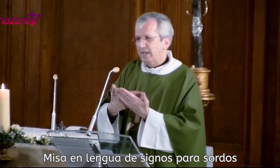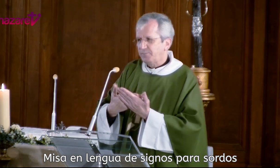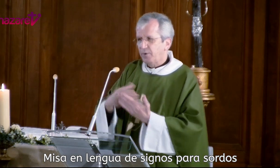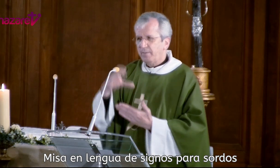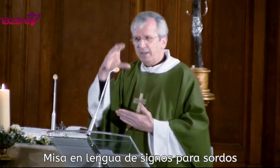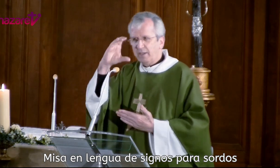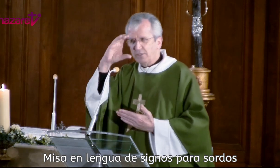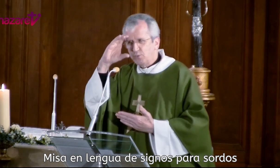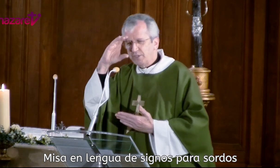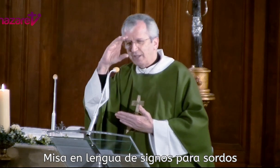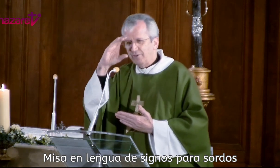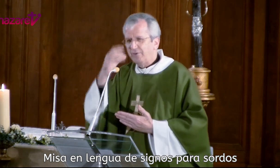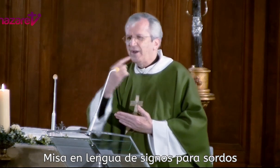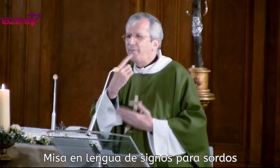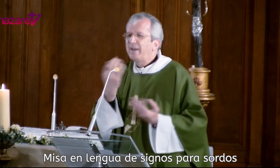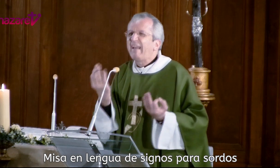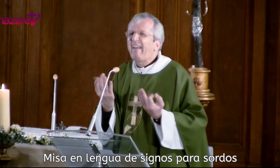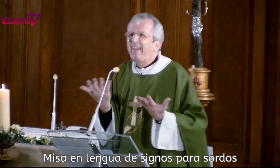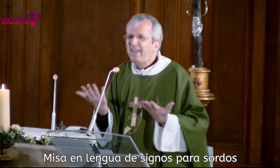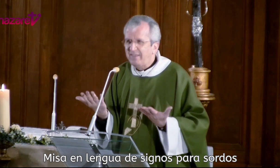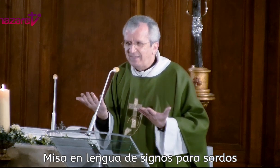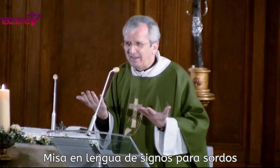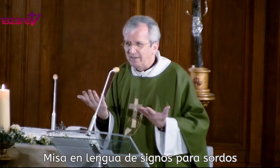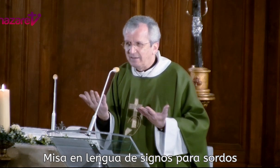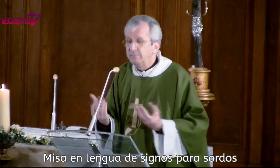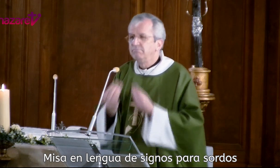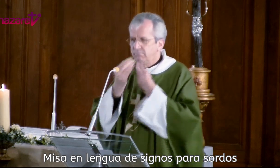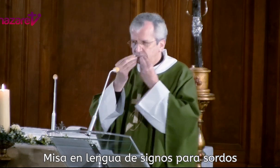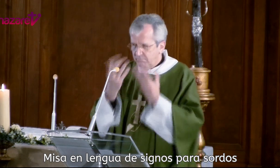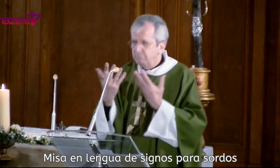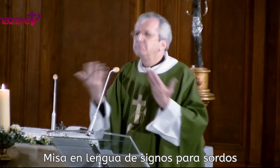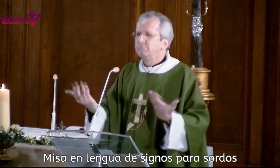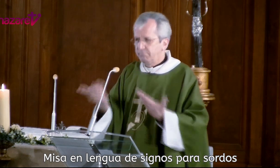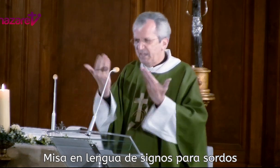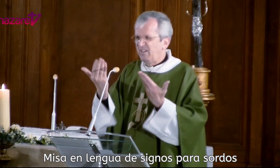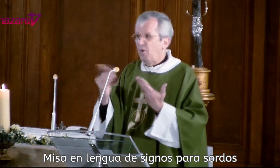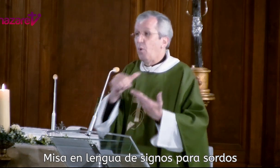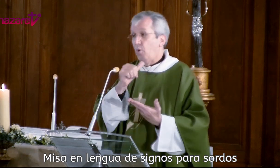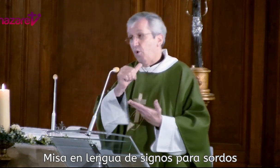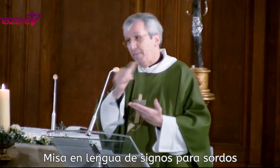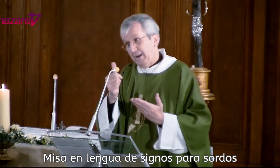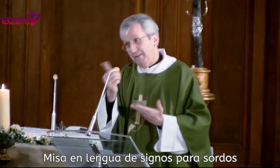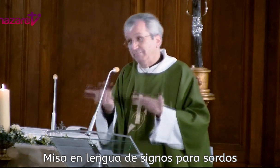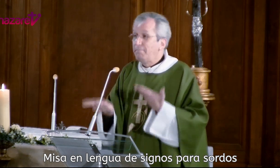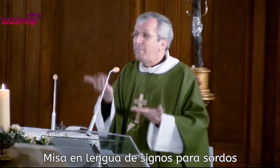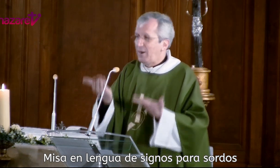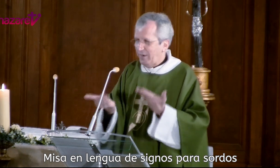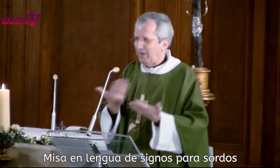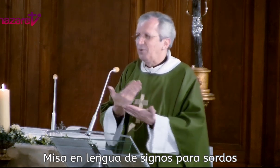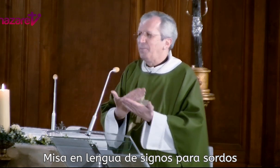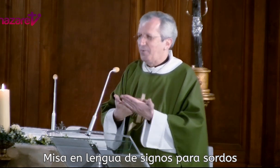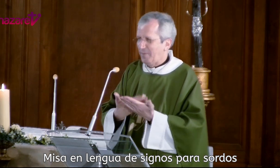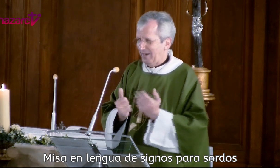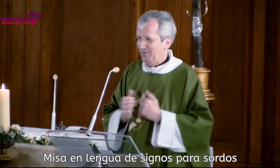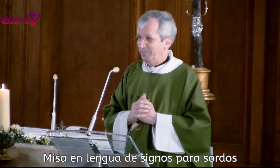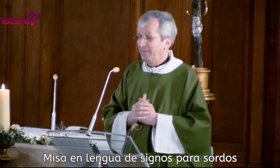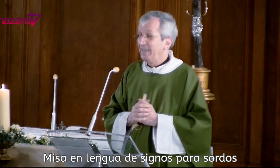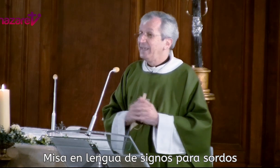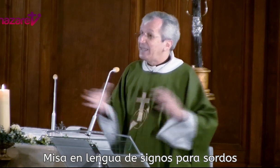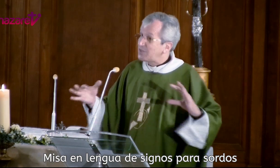prueba escuchando, a ver qué dicen, bien o mal, valorarlo, probarlo. Eso